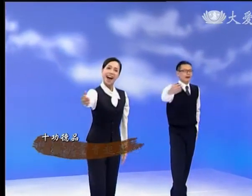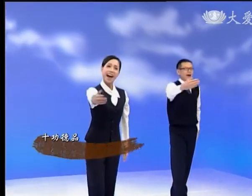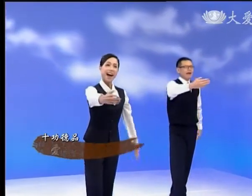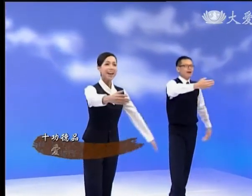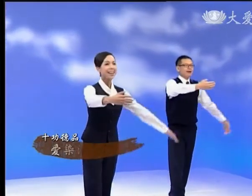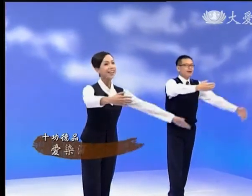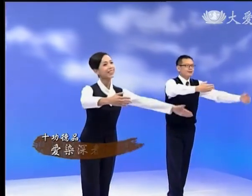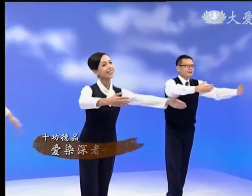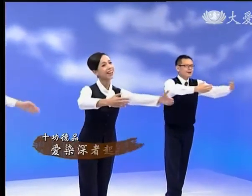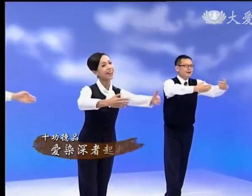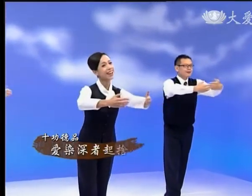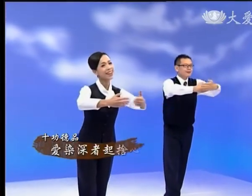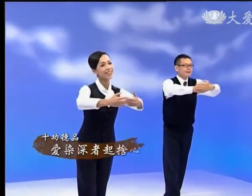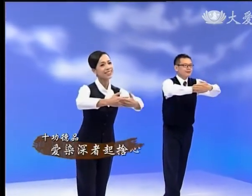心，爱人生者